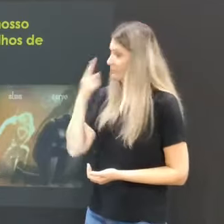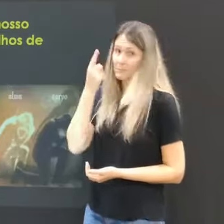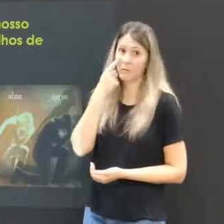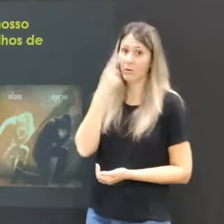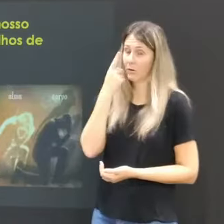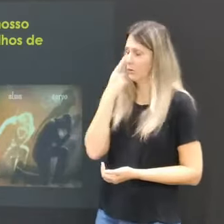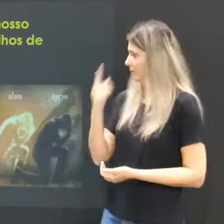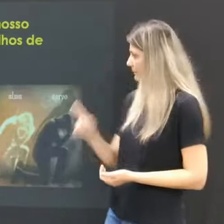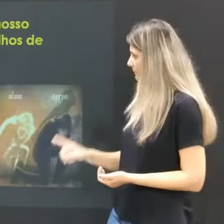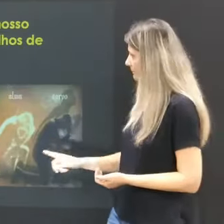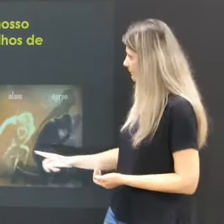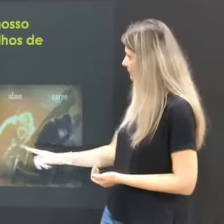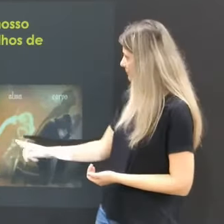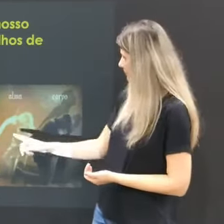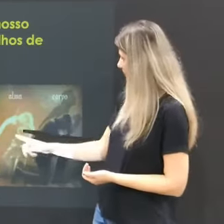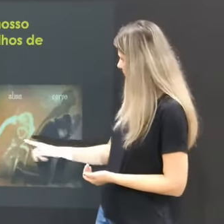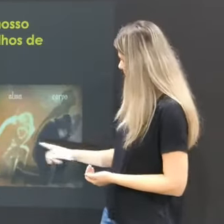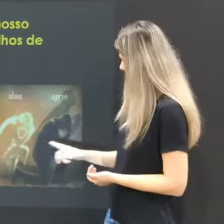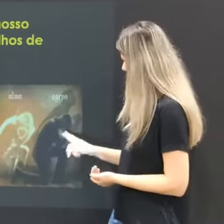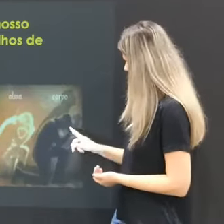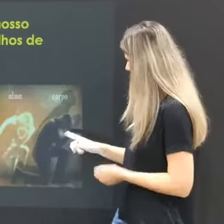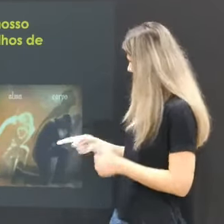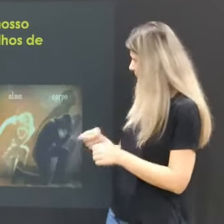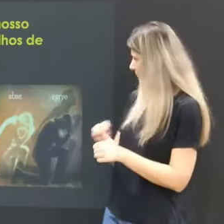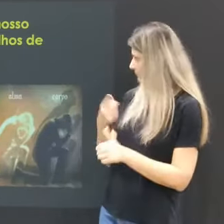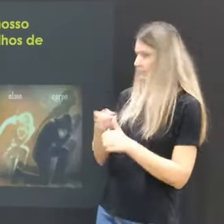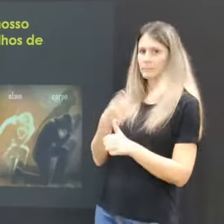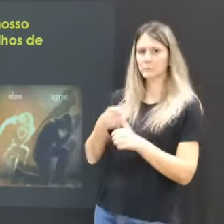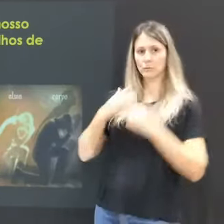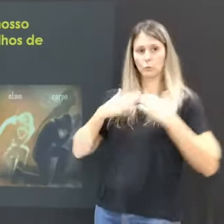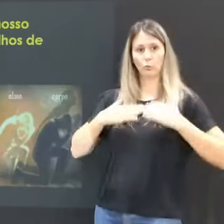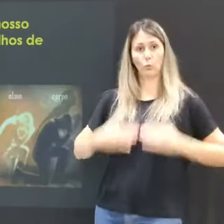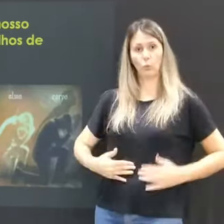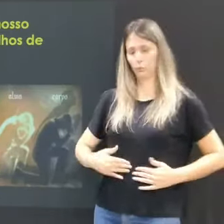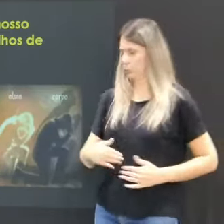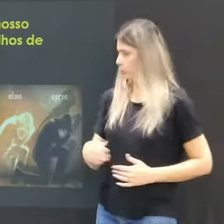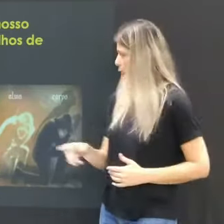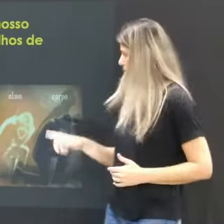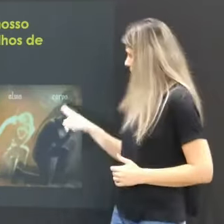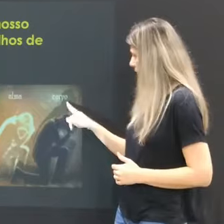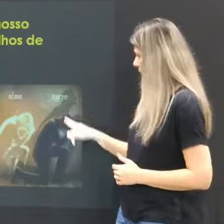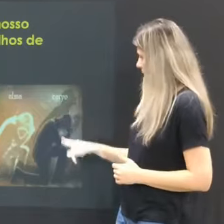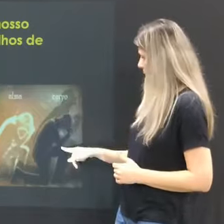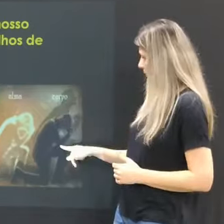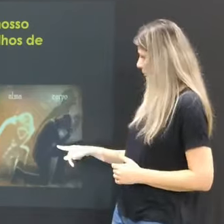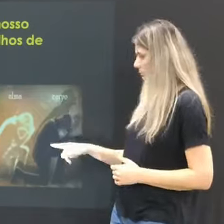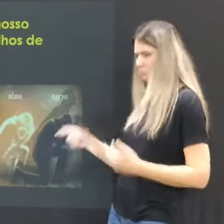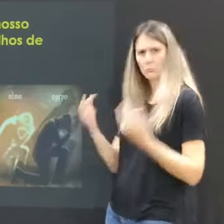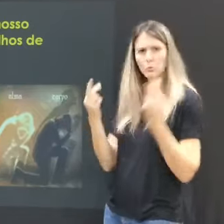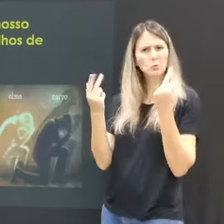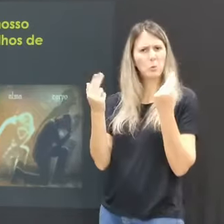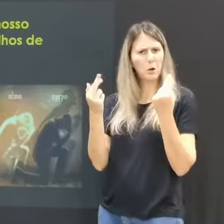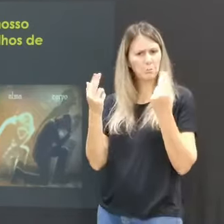Tá vendo essa imagem? Olha que interessante, para exemplificar o nosso corpo. Tá vendo? A pessoa está prostrada, é a